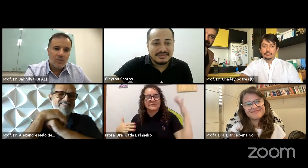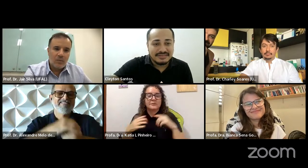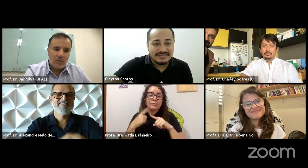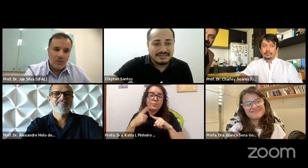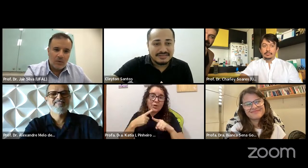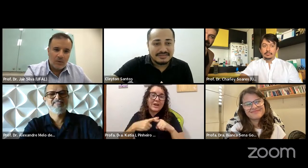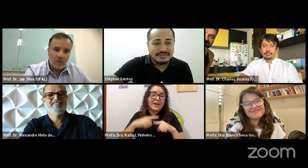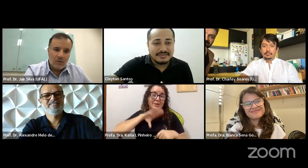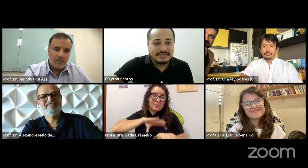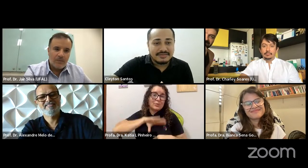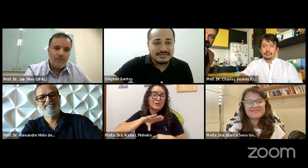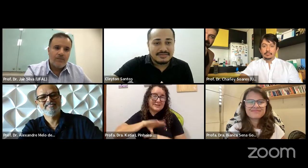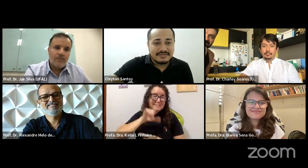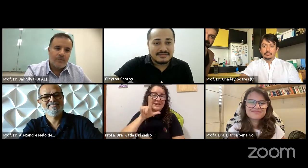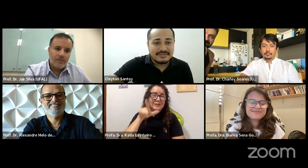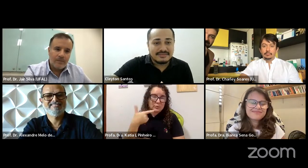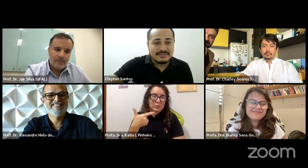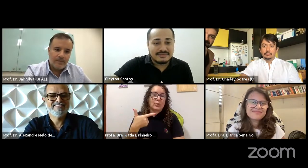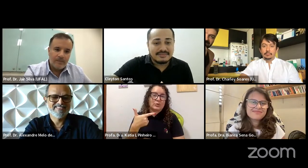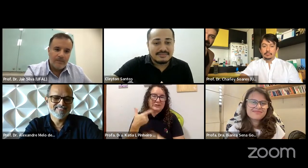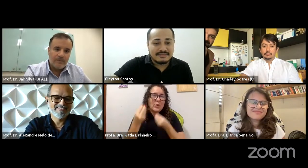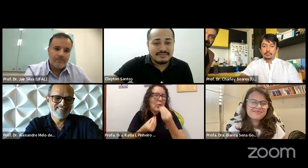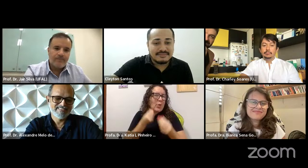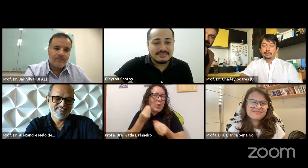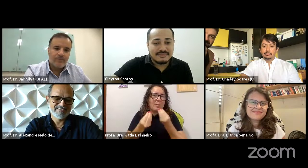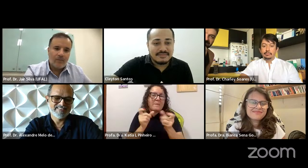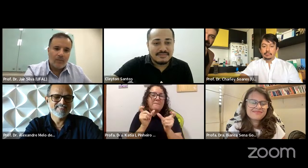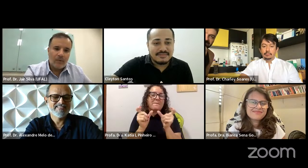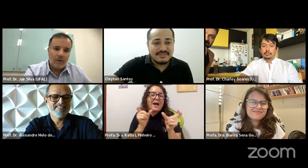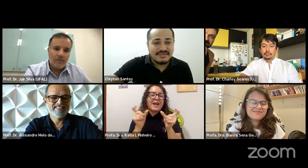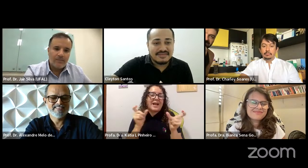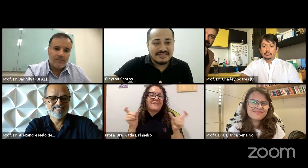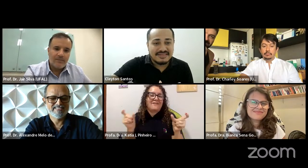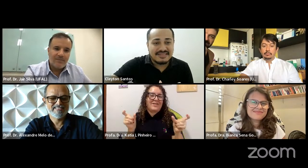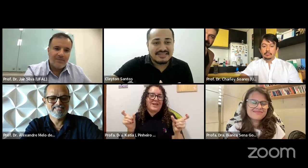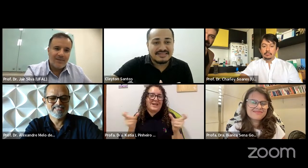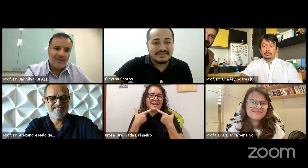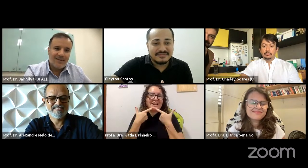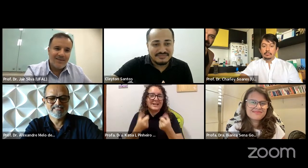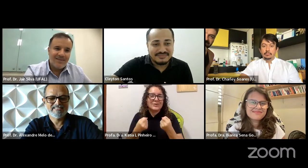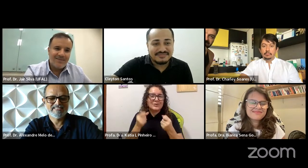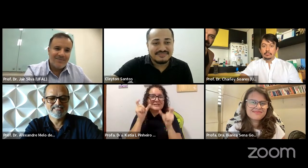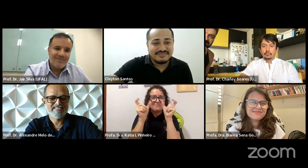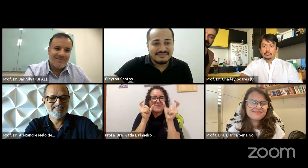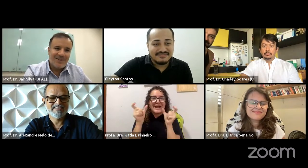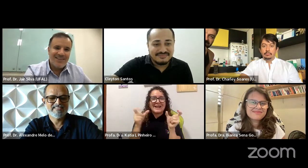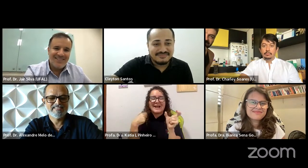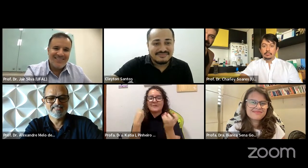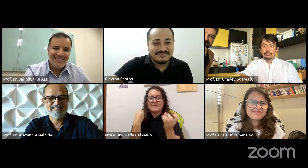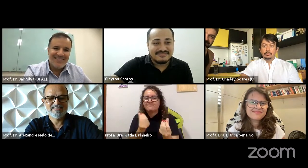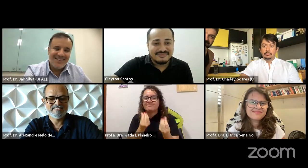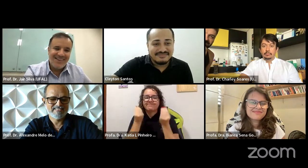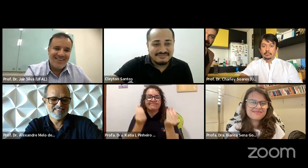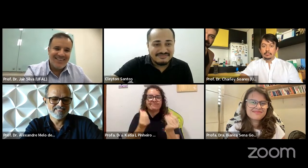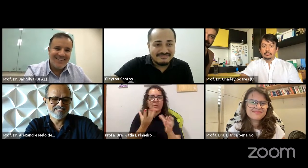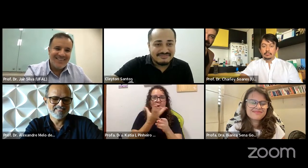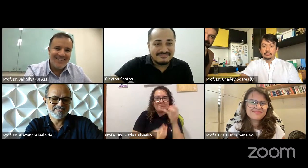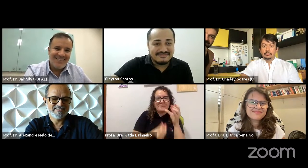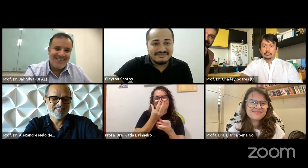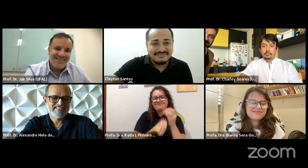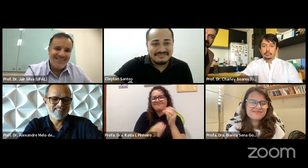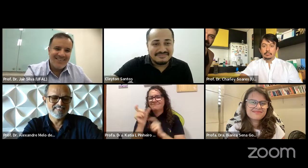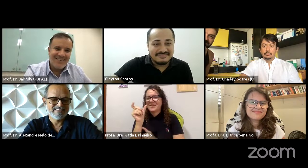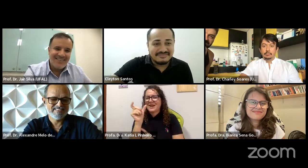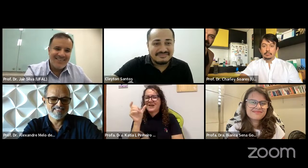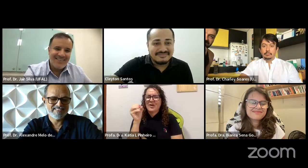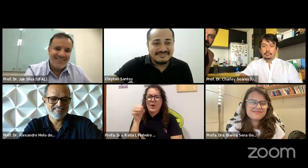evitar que ele atrasasse a questão da defesa dele, por conta que